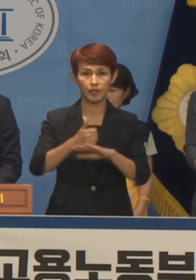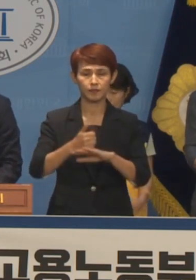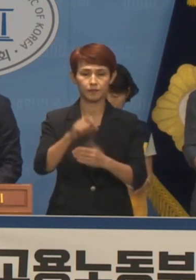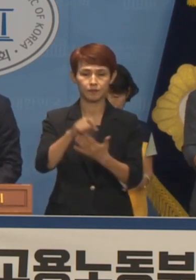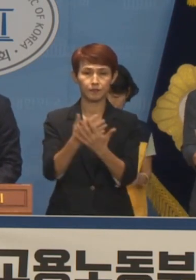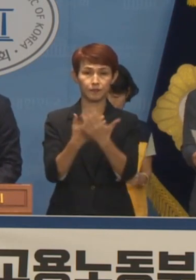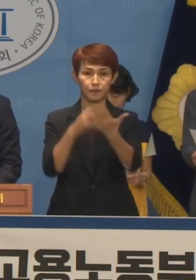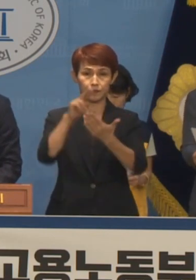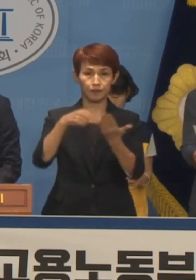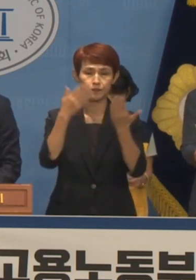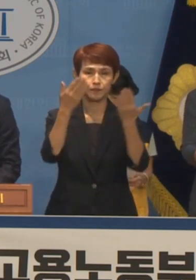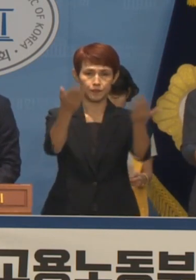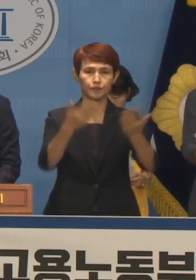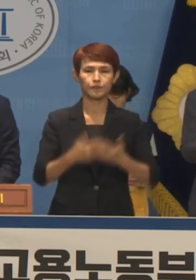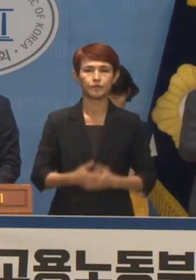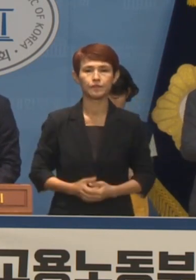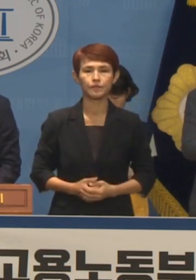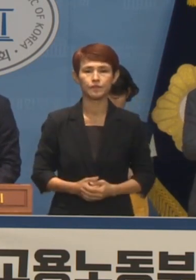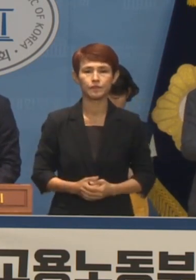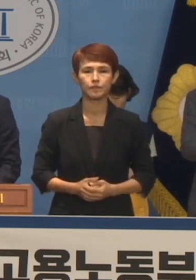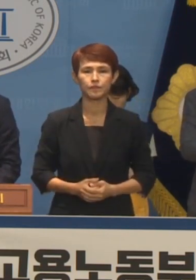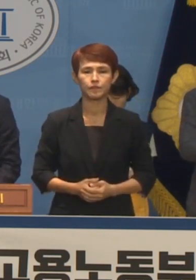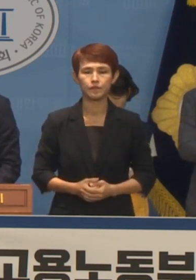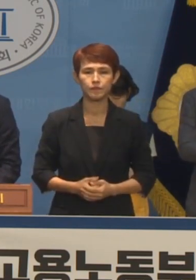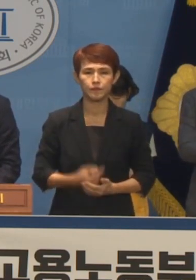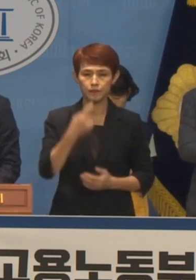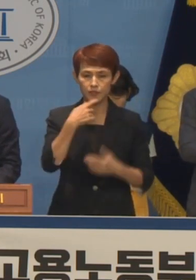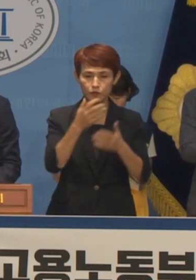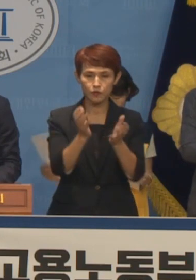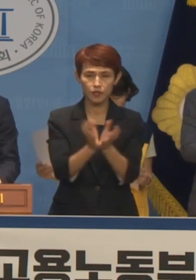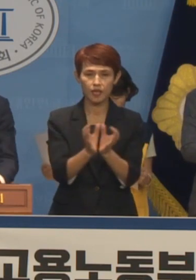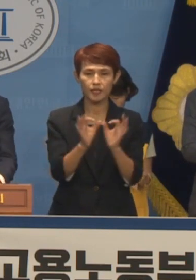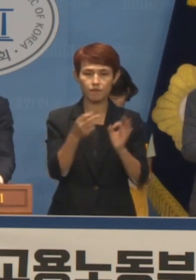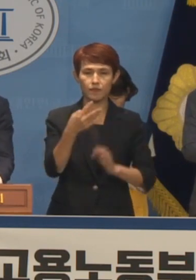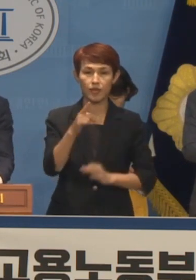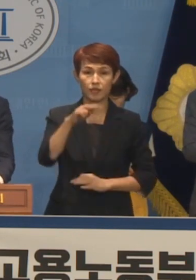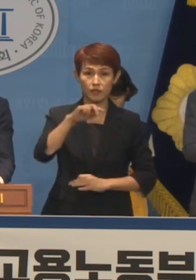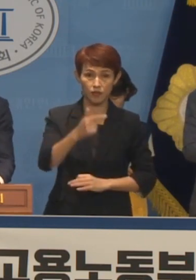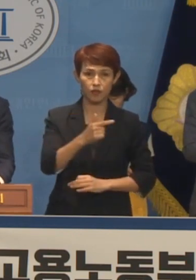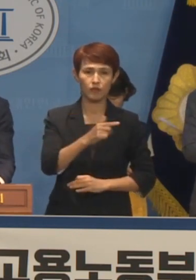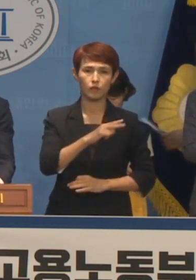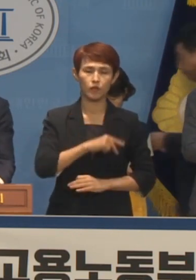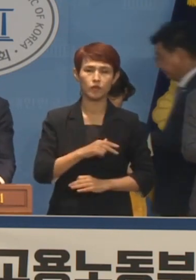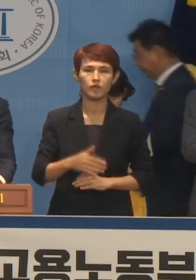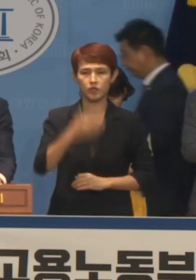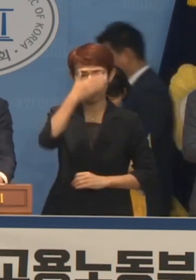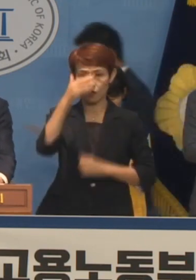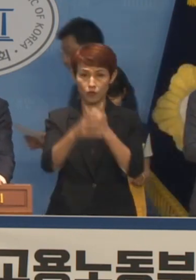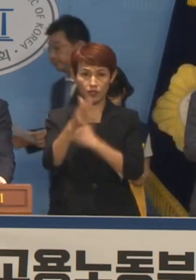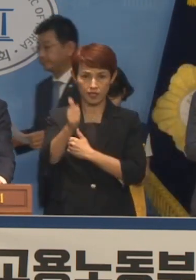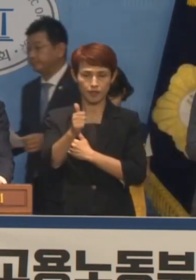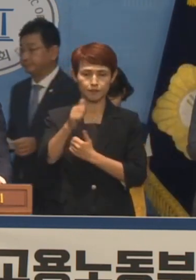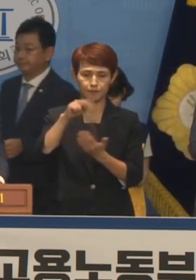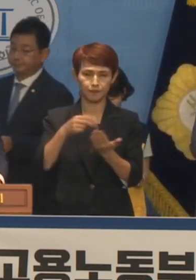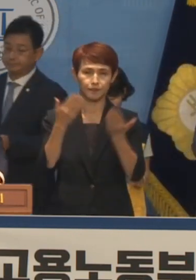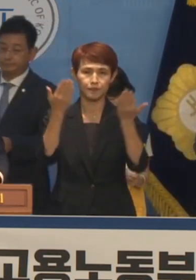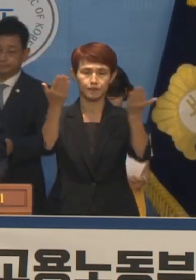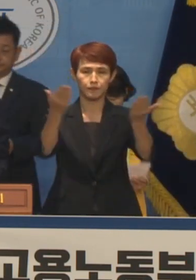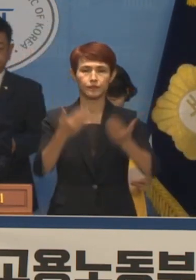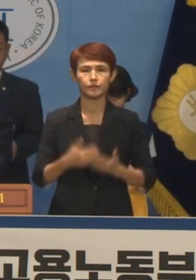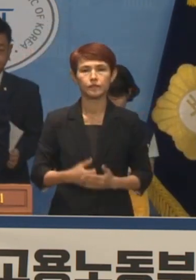기자회견문 낭독하겠습니다. 더불어민주당 김태선 의원님과 김설 청년유니언 위원장님께서 나누어서